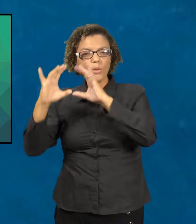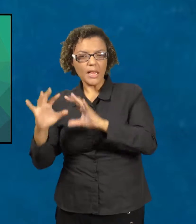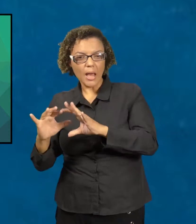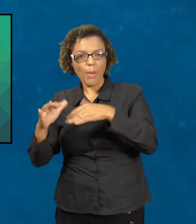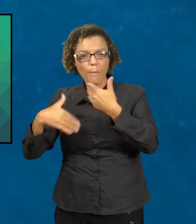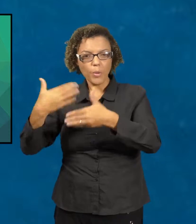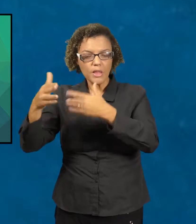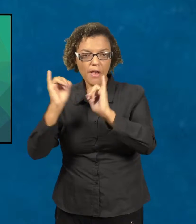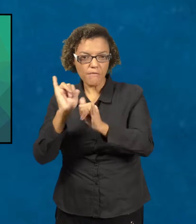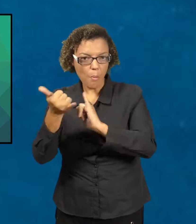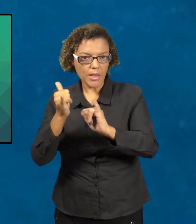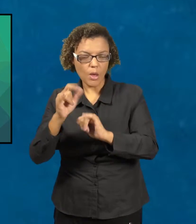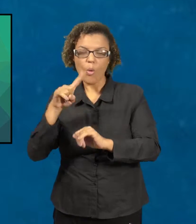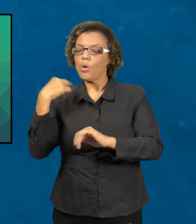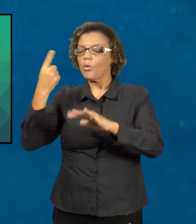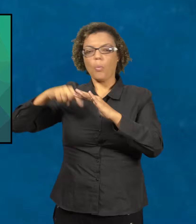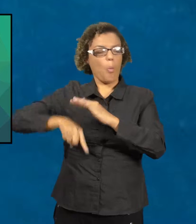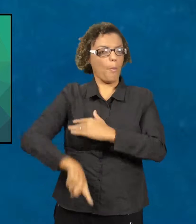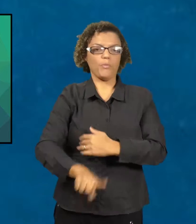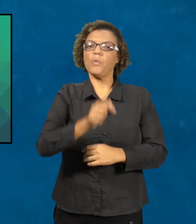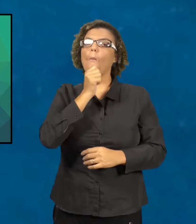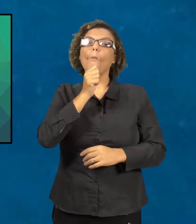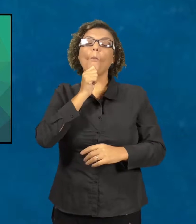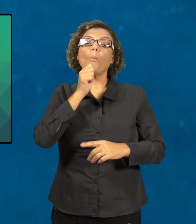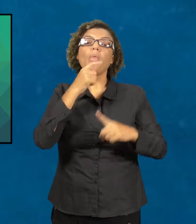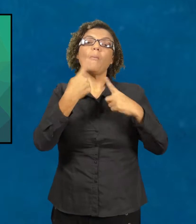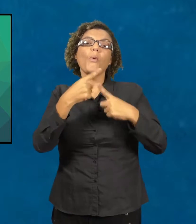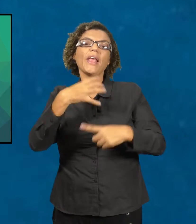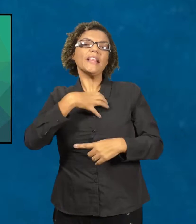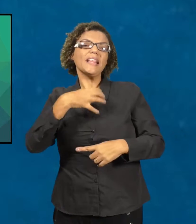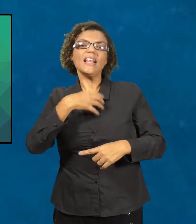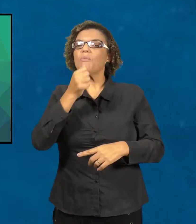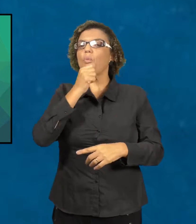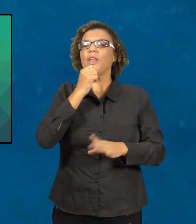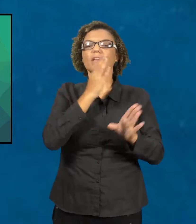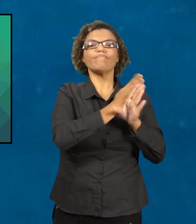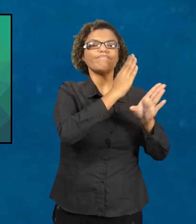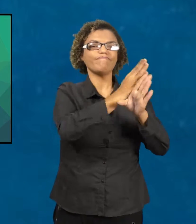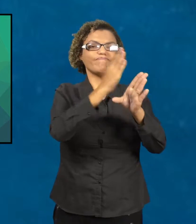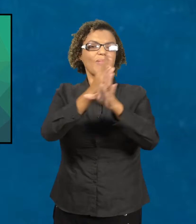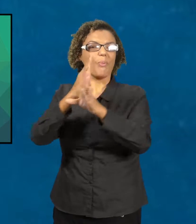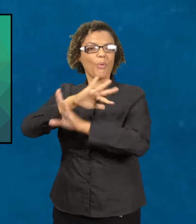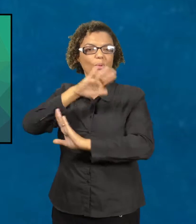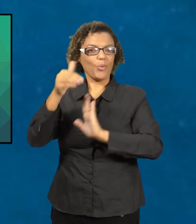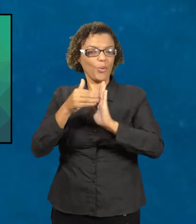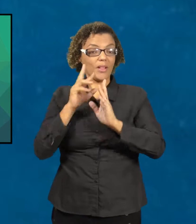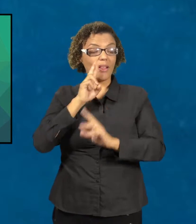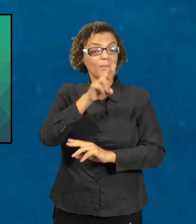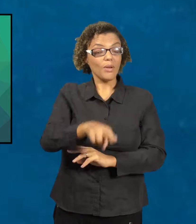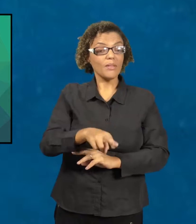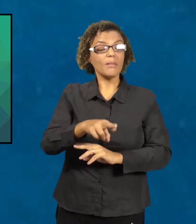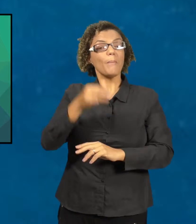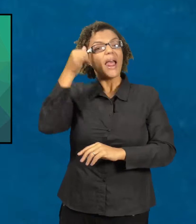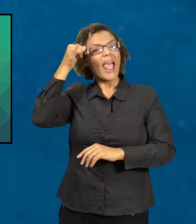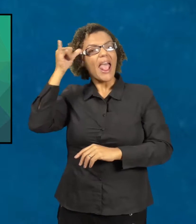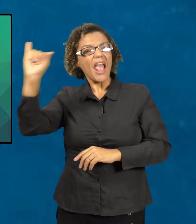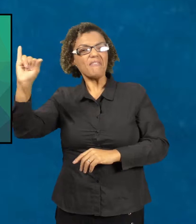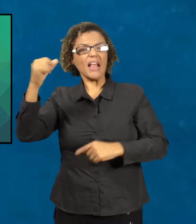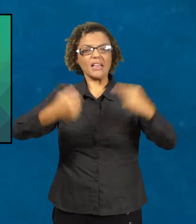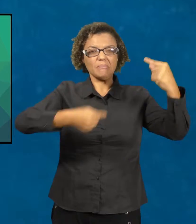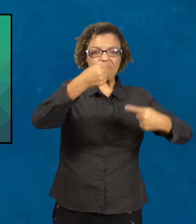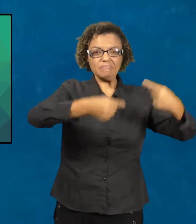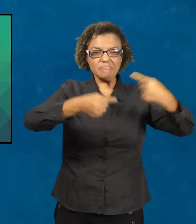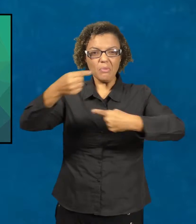aprofundar. A ciência não tem todas as respostas para esta questão. Para que possamos fugir desta polêmica, vamos